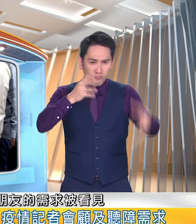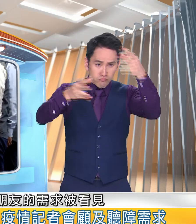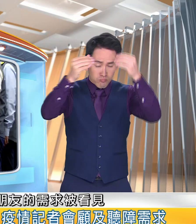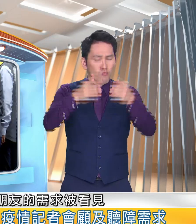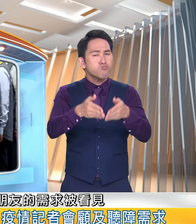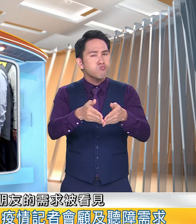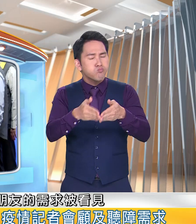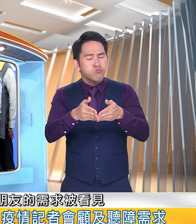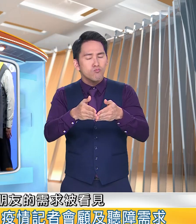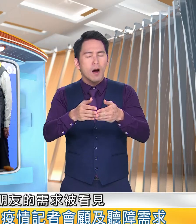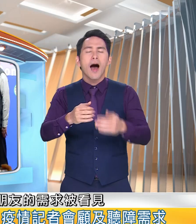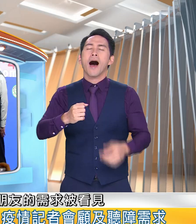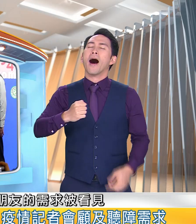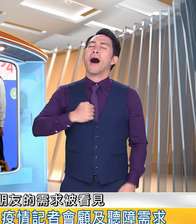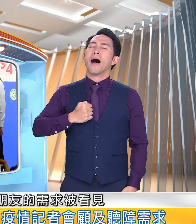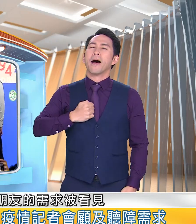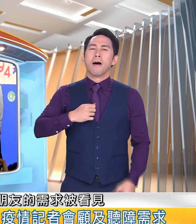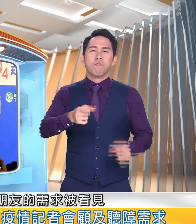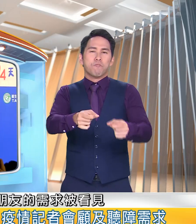见。